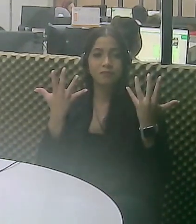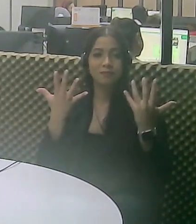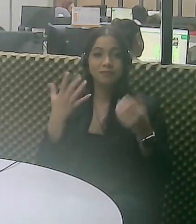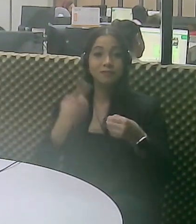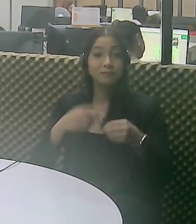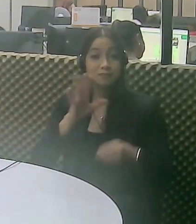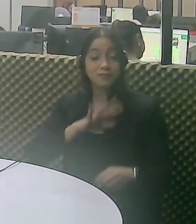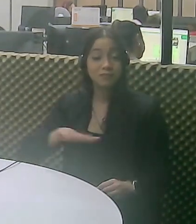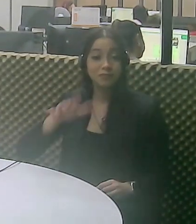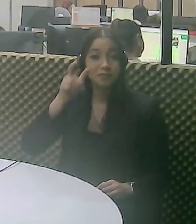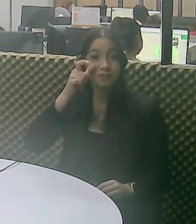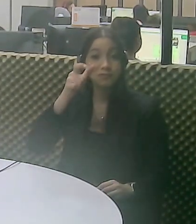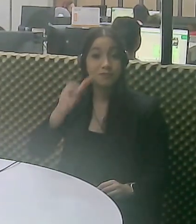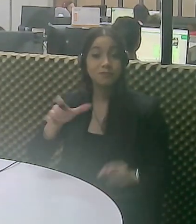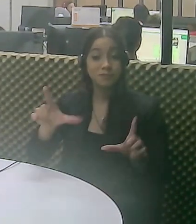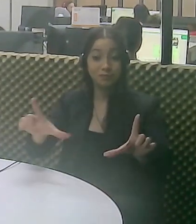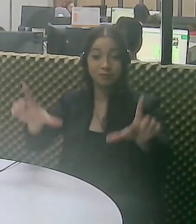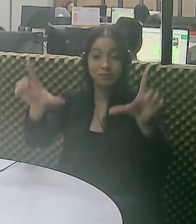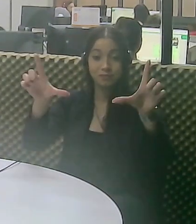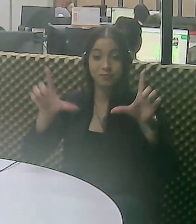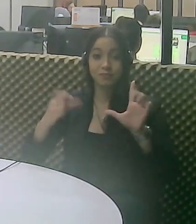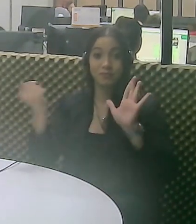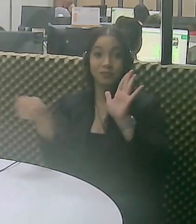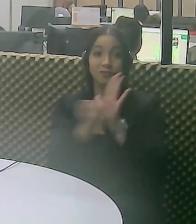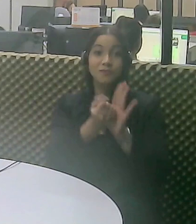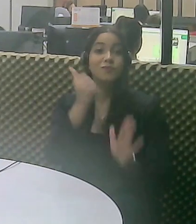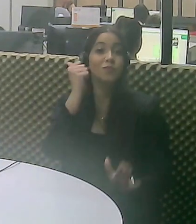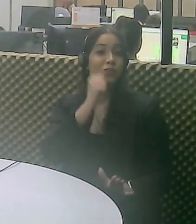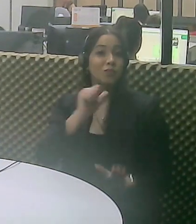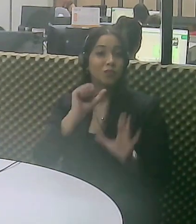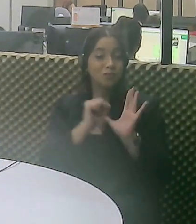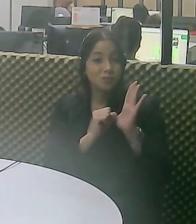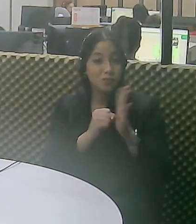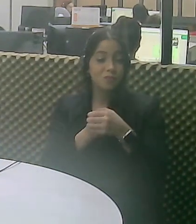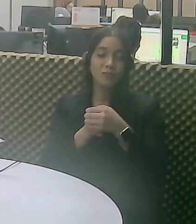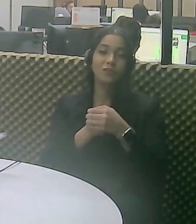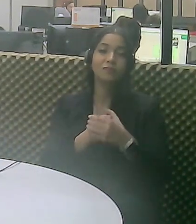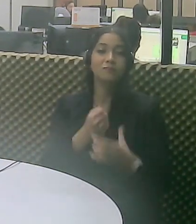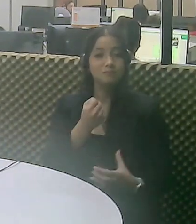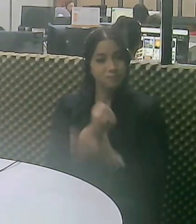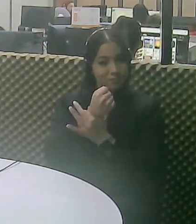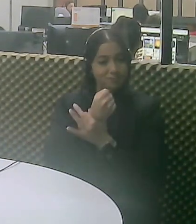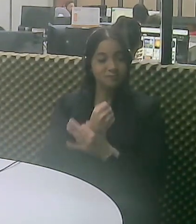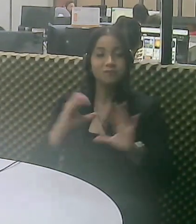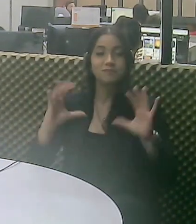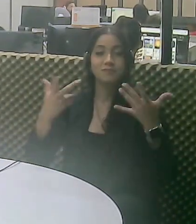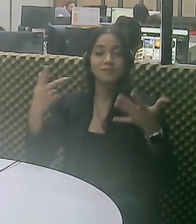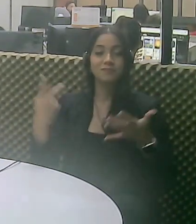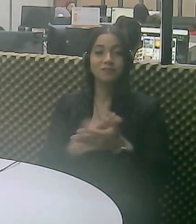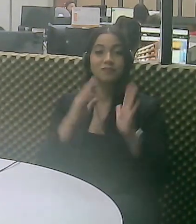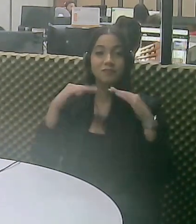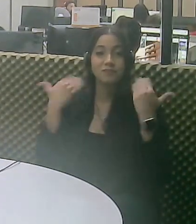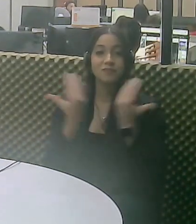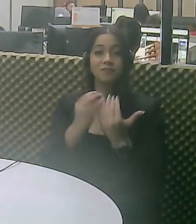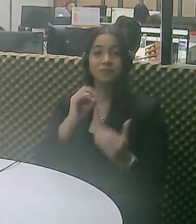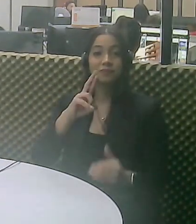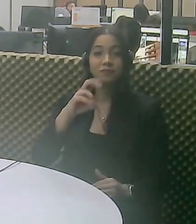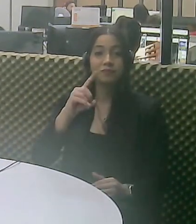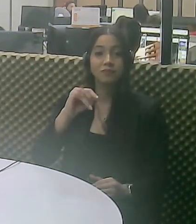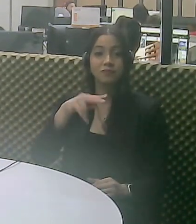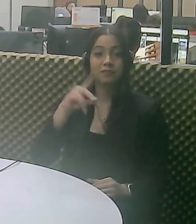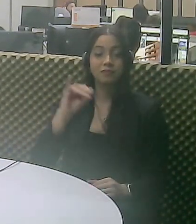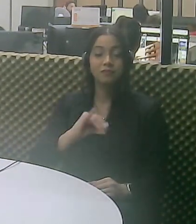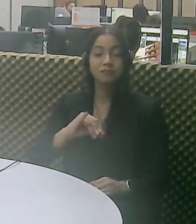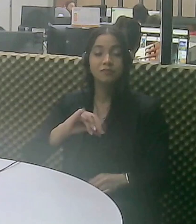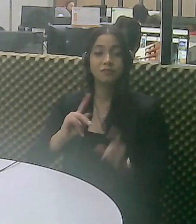cidade interessados em obter a certificação do selo Mulheres Protegidas. O evento será realizado no Auditório Cícero Diniz, no